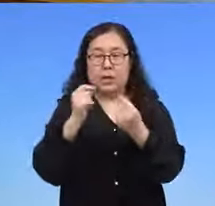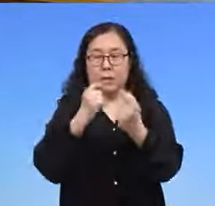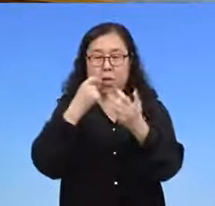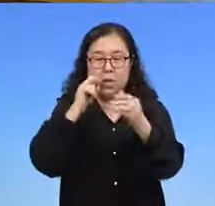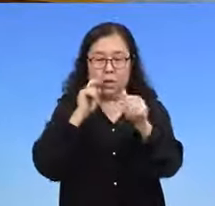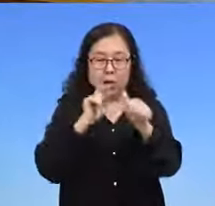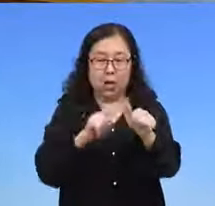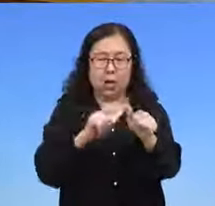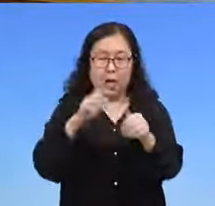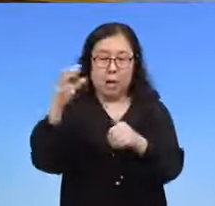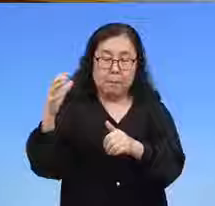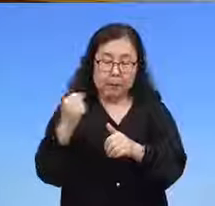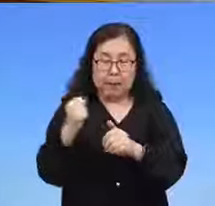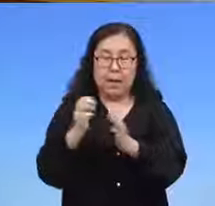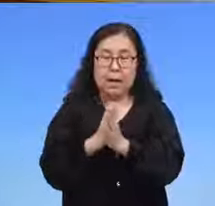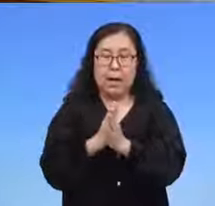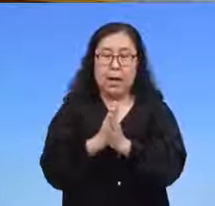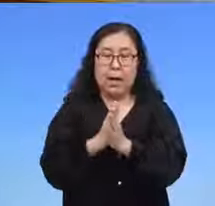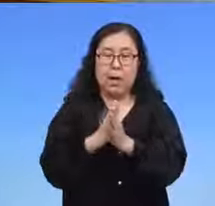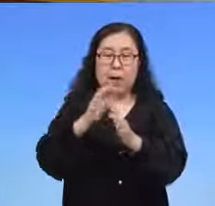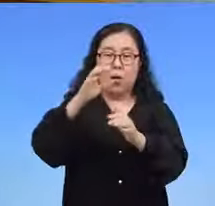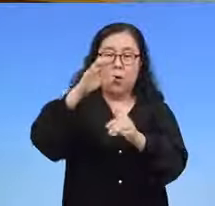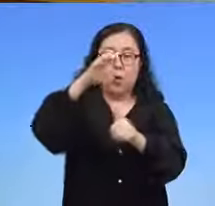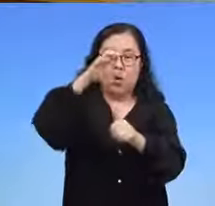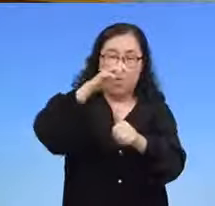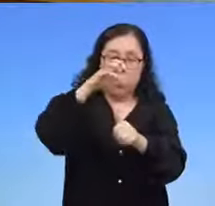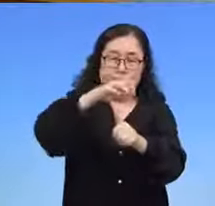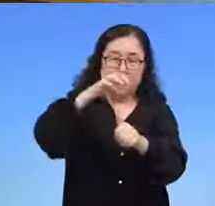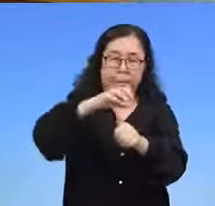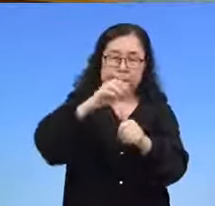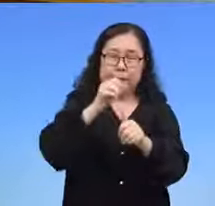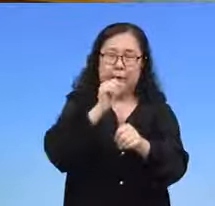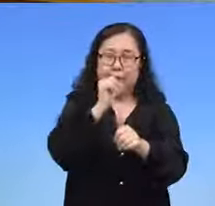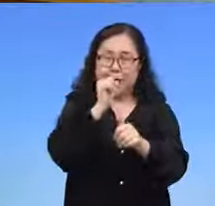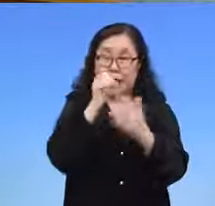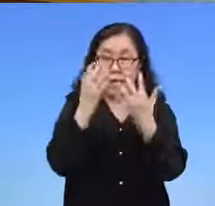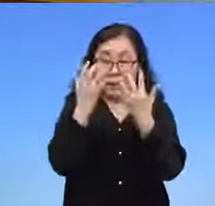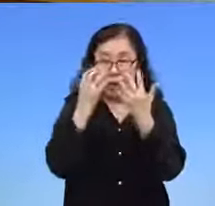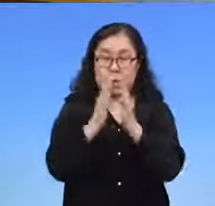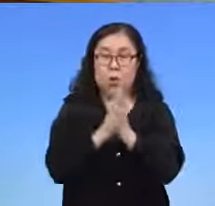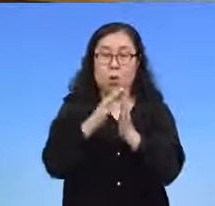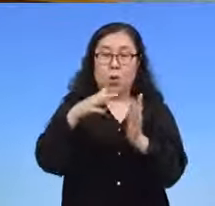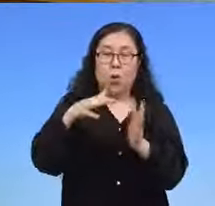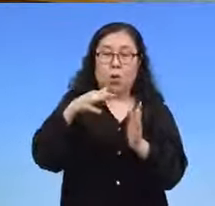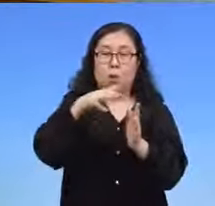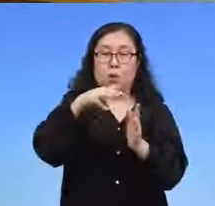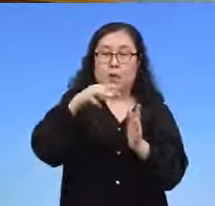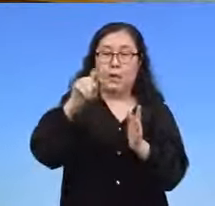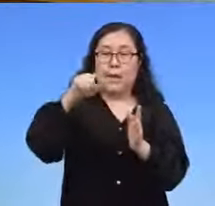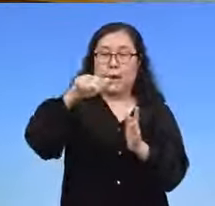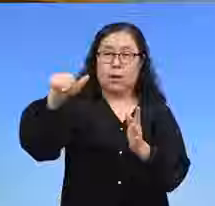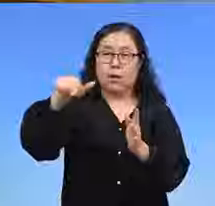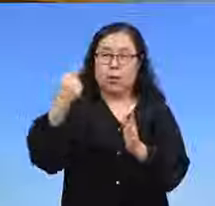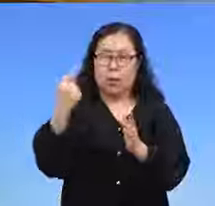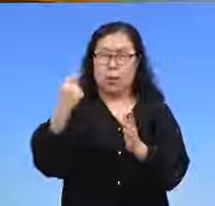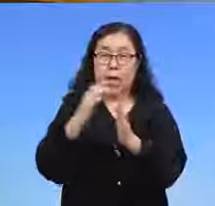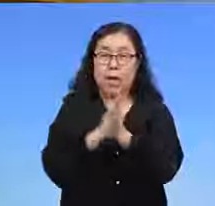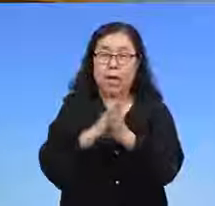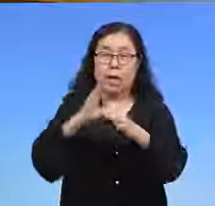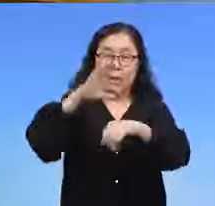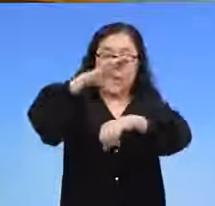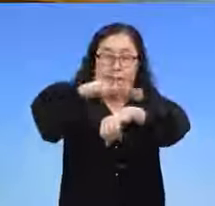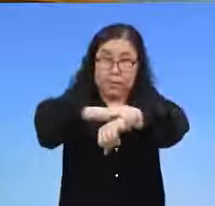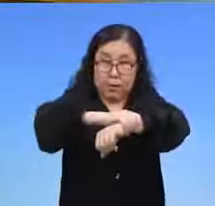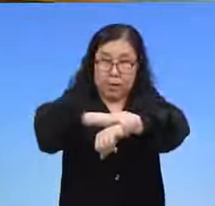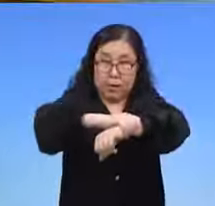명령을 받아 그들을 깊은 옥에 가두고 그 발을 착고에 든든히 채웠더니, 이런 일이